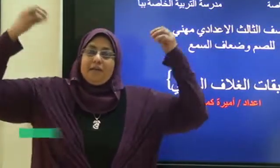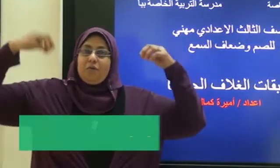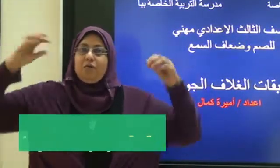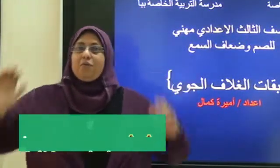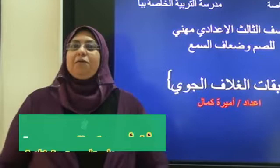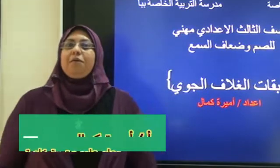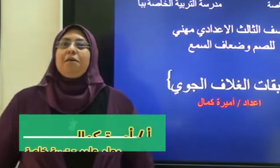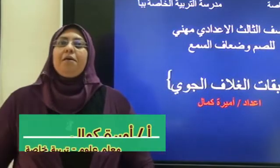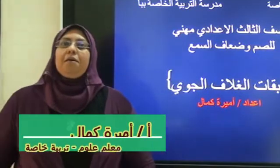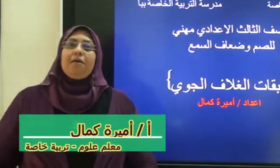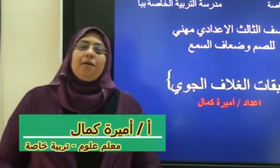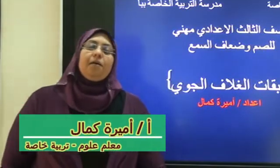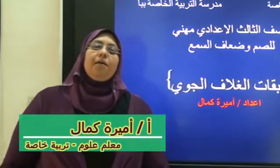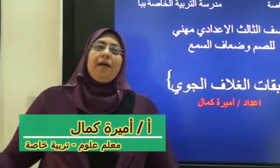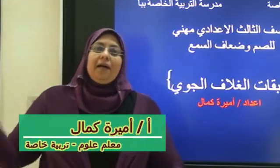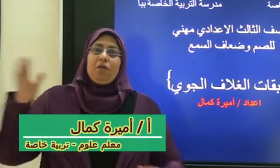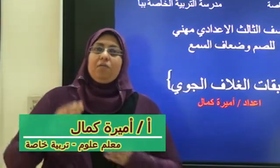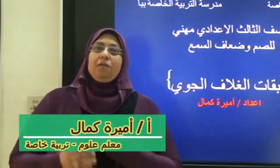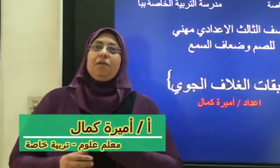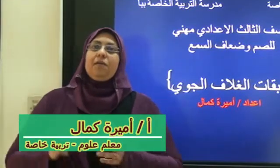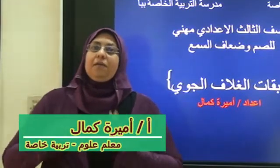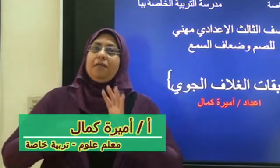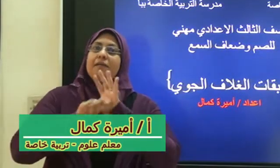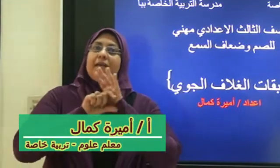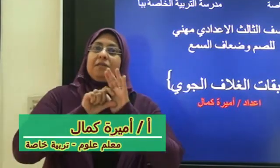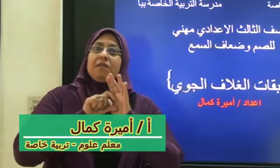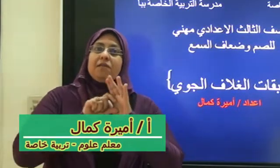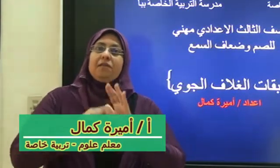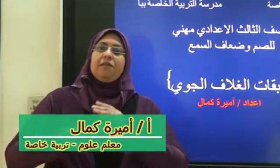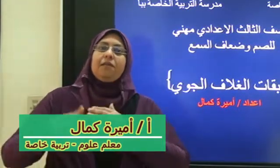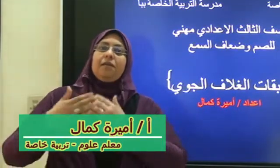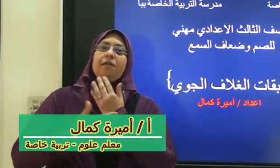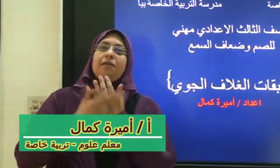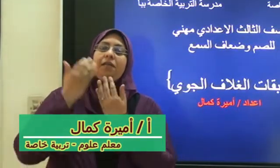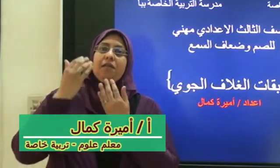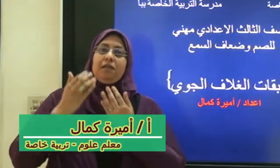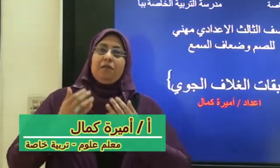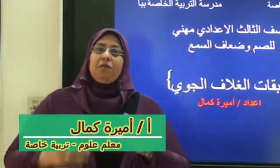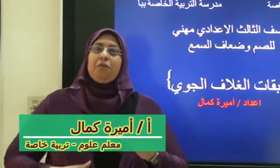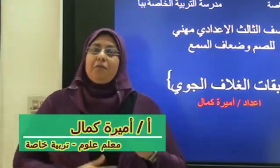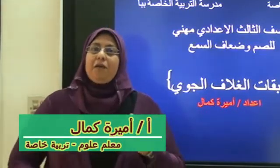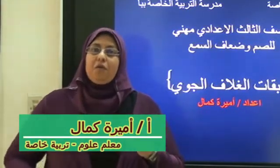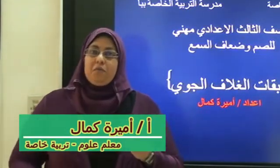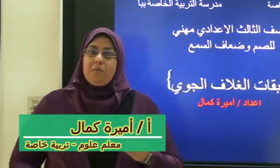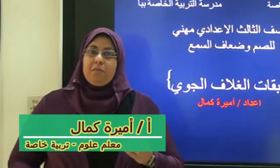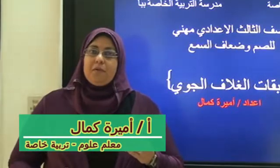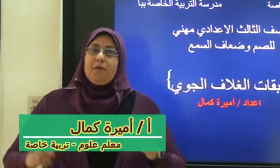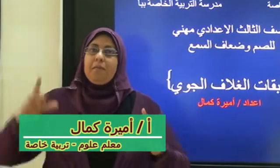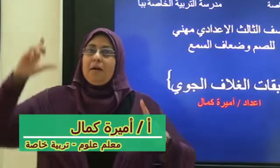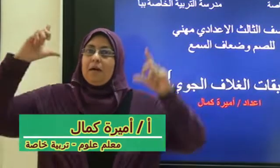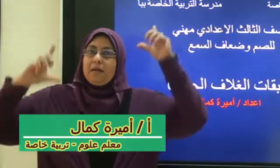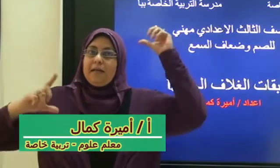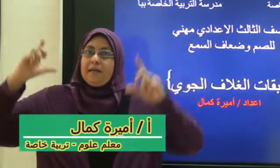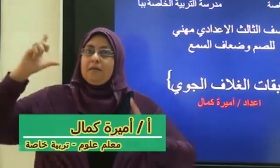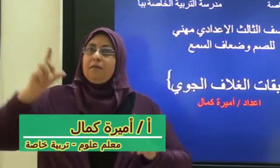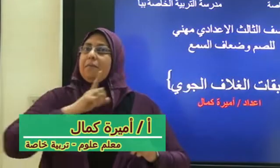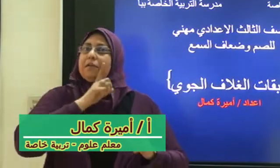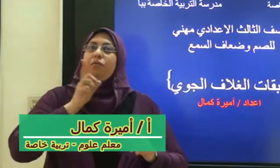وبركاته. معاكم درس جديد في العلوم مع قناة بني